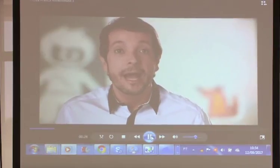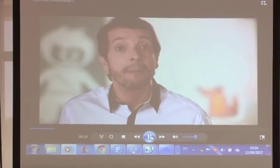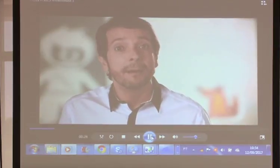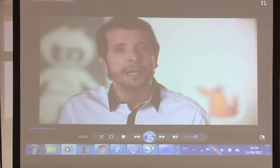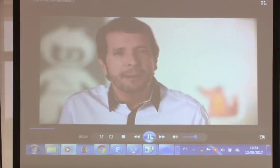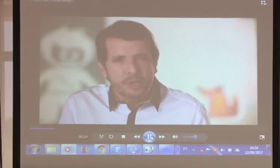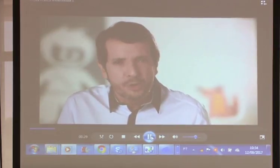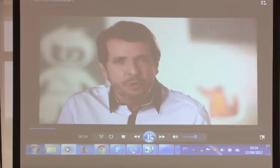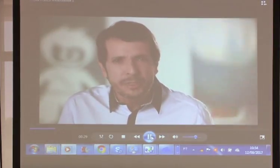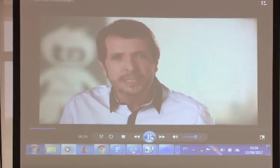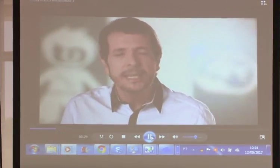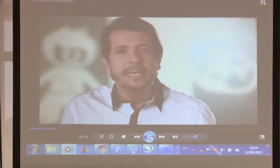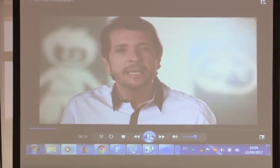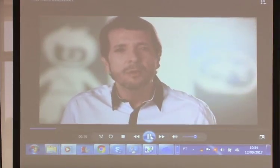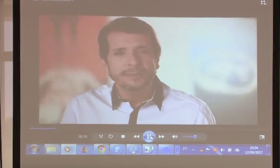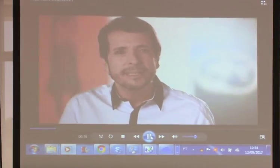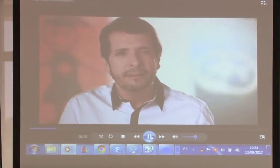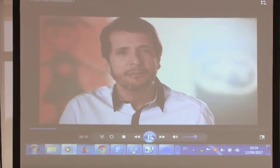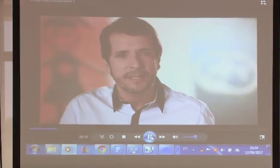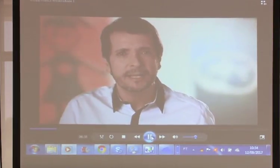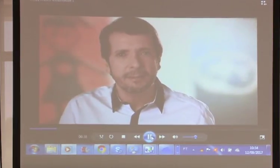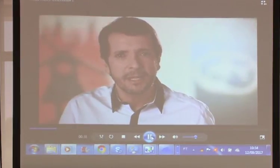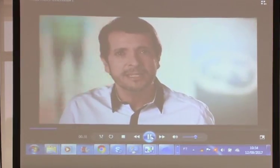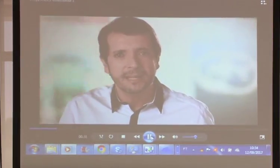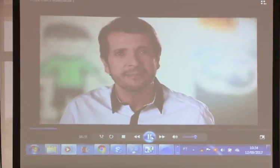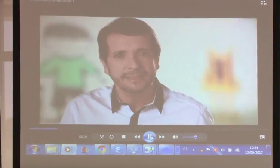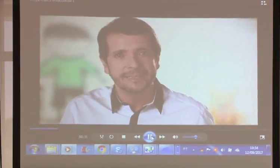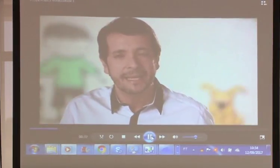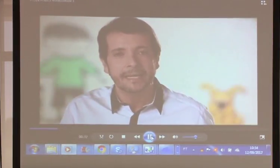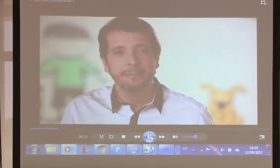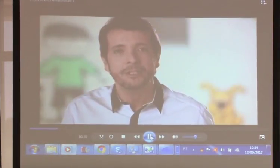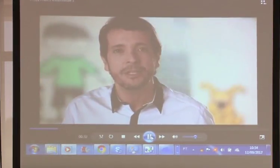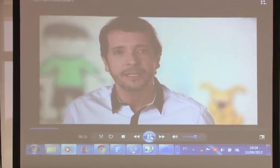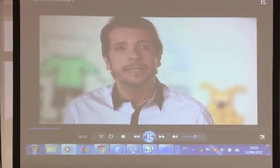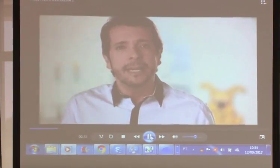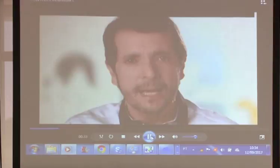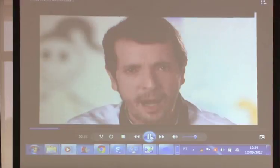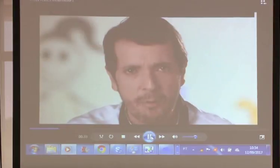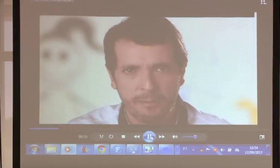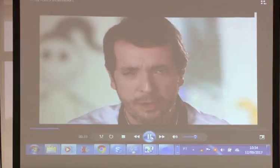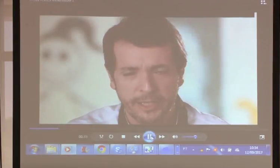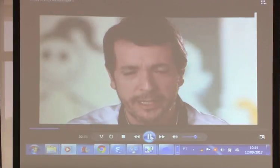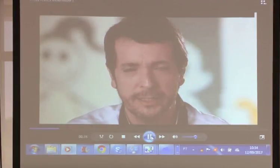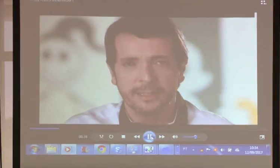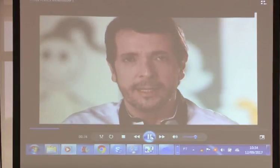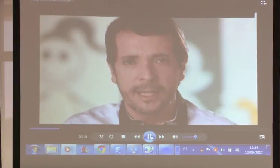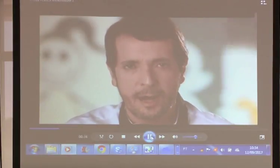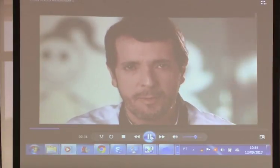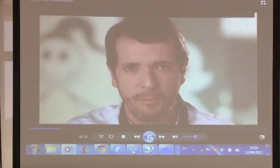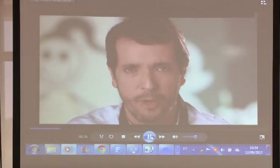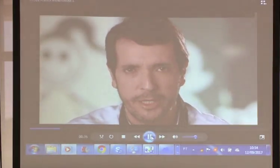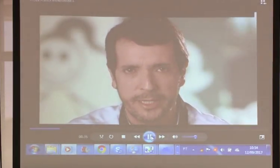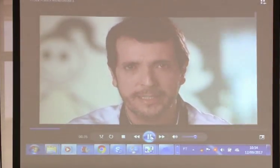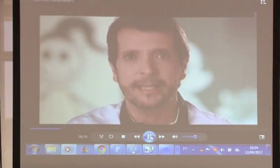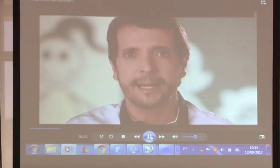mãe abaixou-se e enquanto tentava fazer a menina se levantar, repetia: calma, calma,